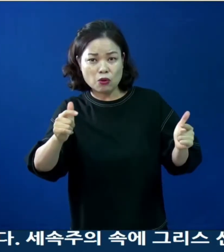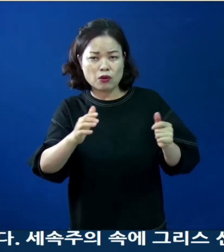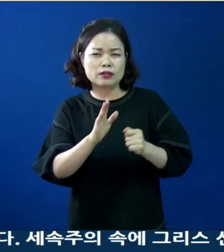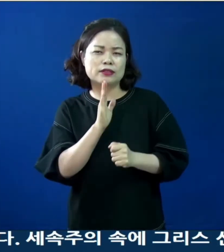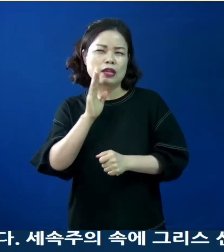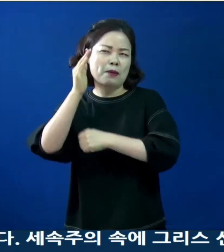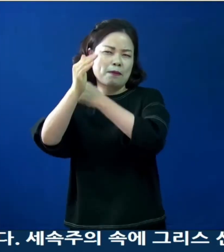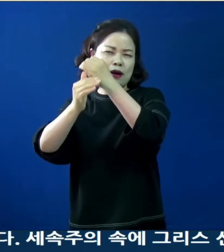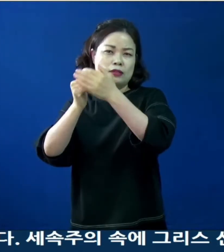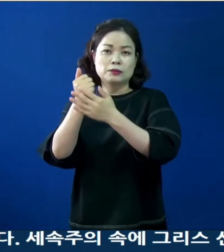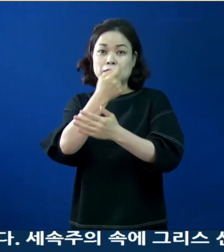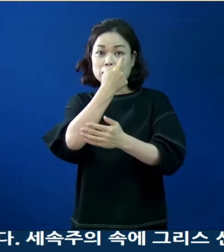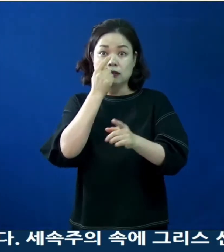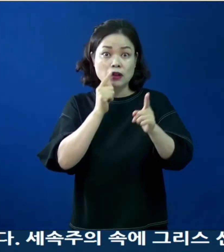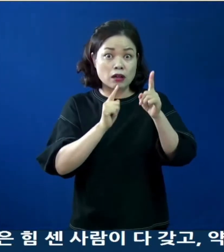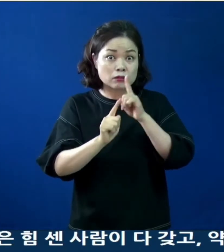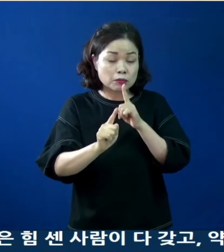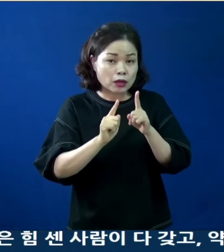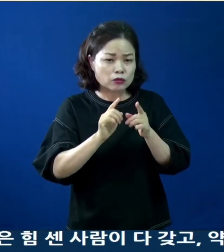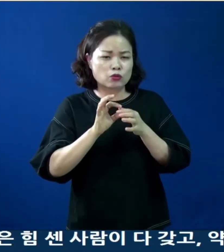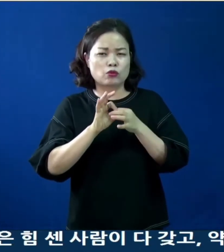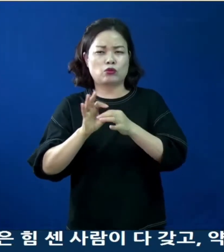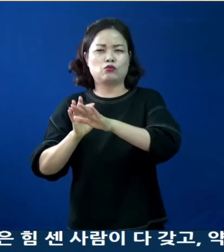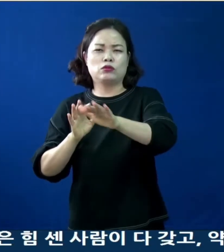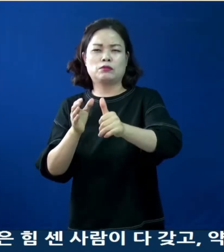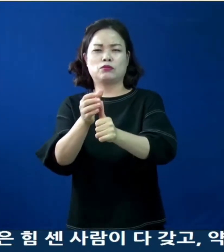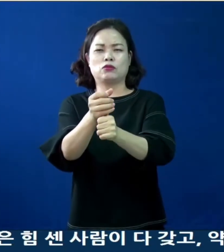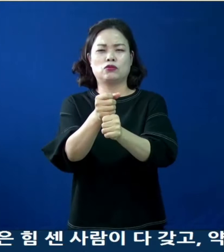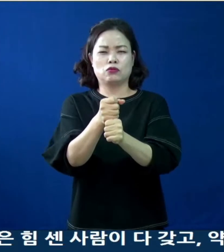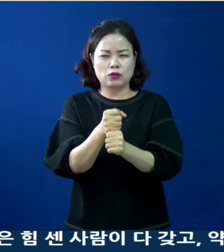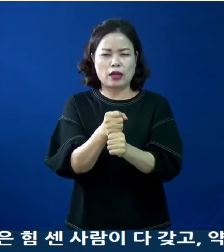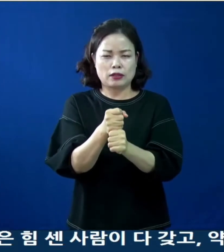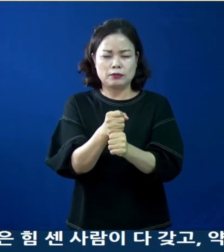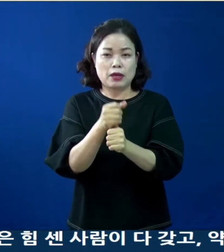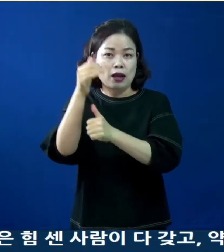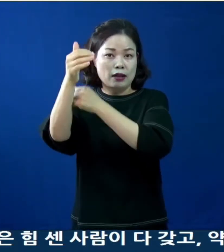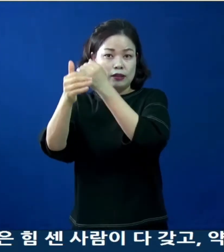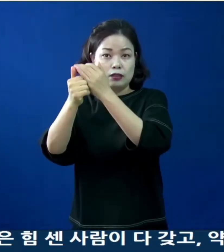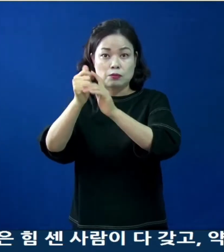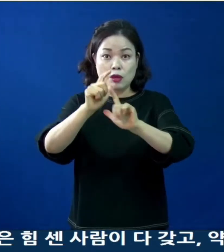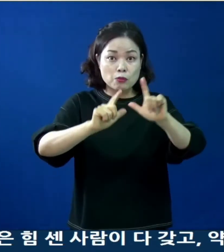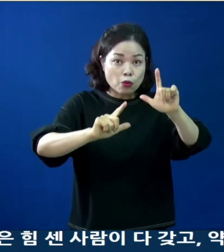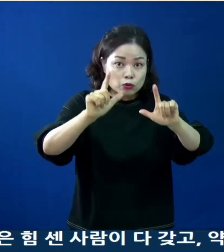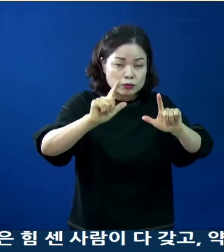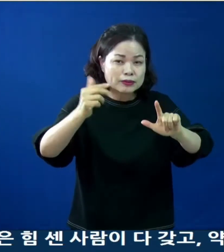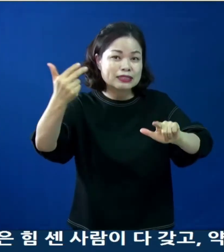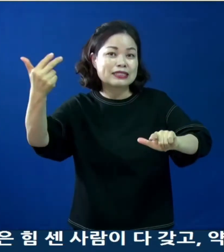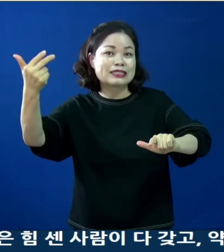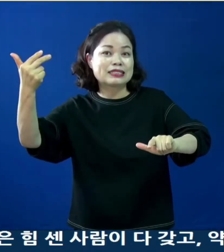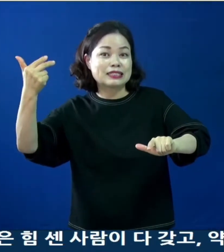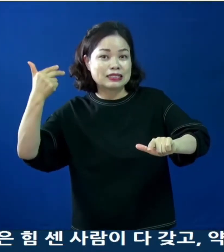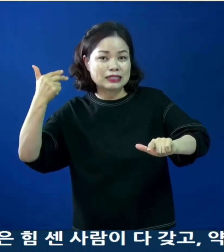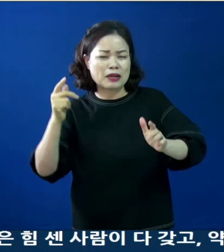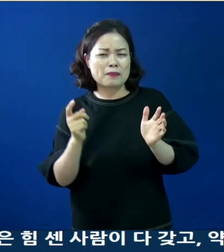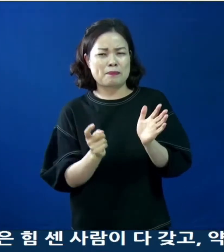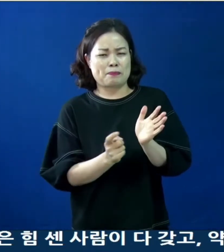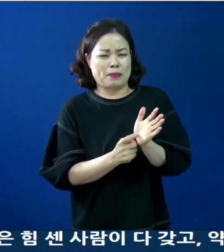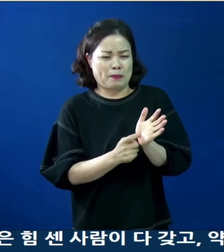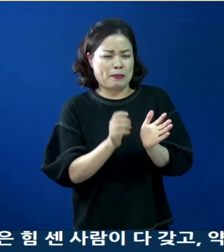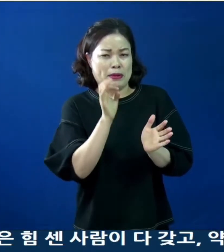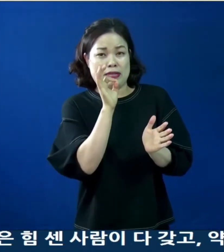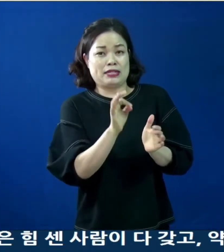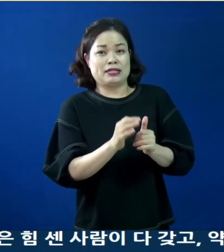참 하나님을 증거하는 모습을 통해서 우리가 붙들고 있어야 되는 하나님의 모습, 지난주에 다소 급하게